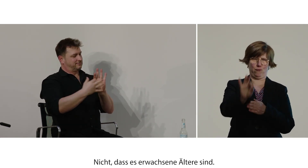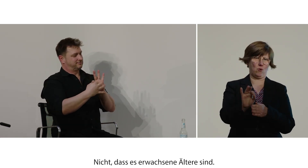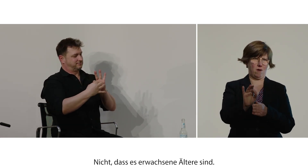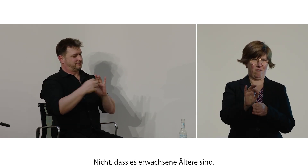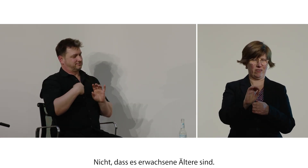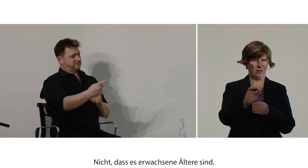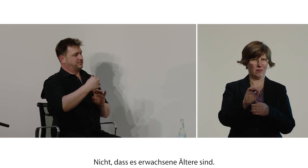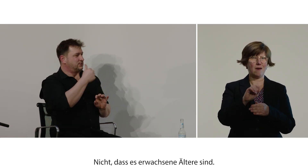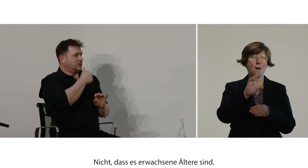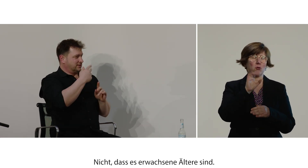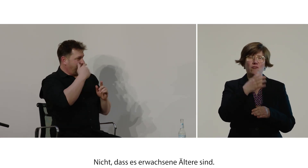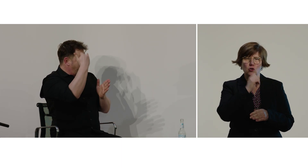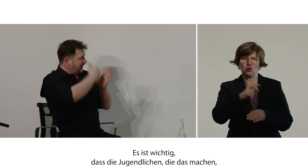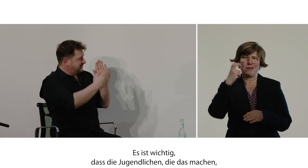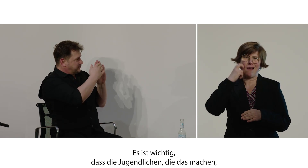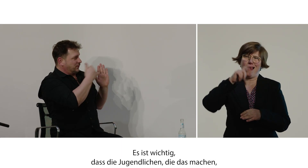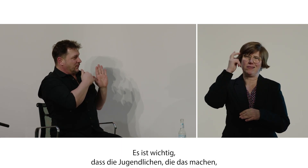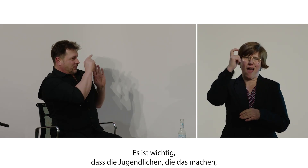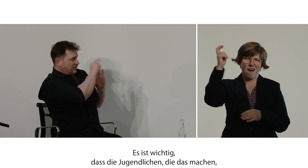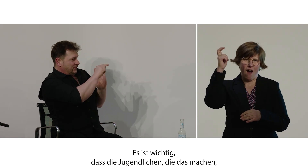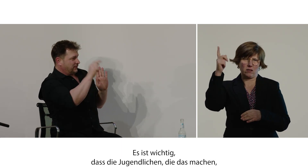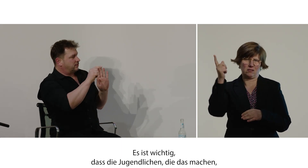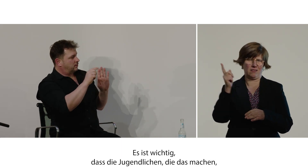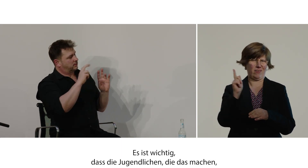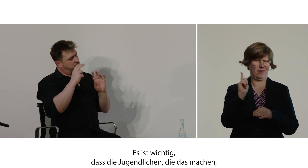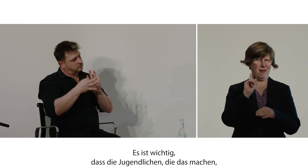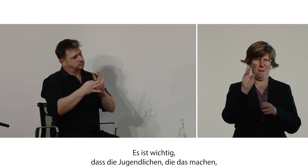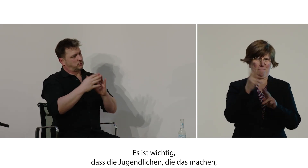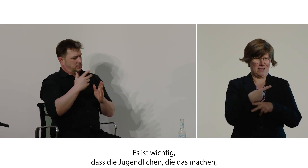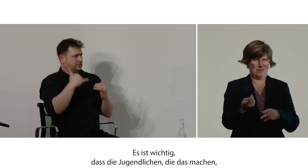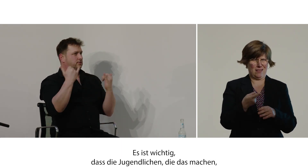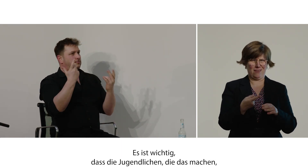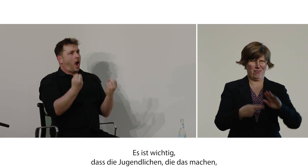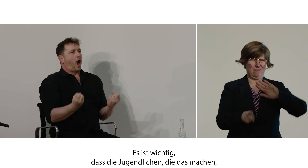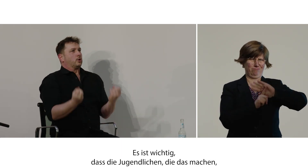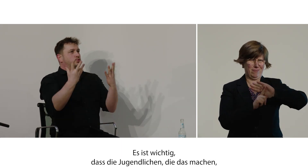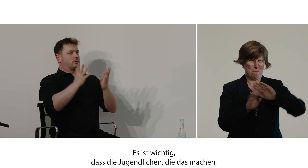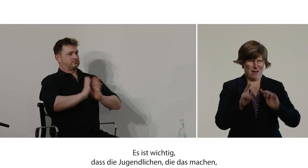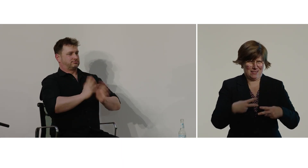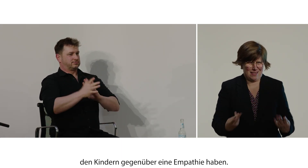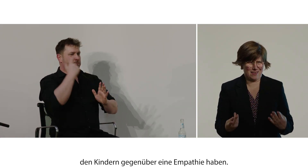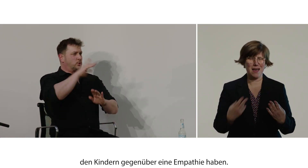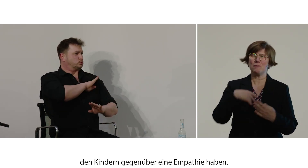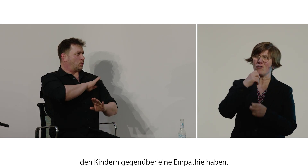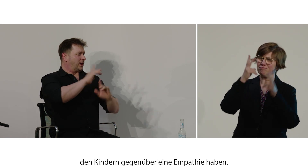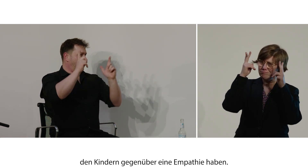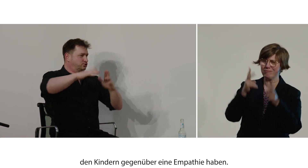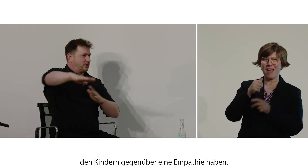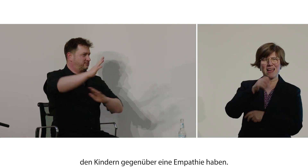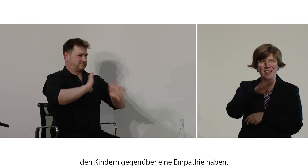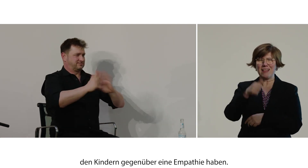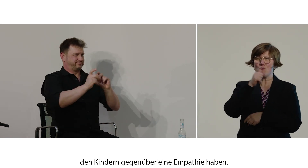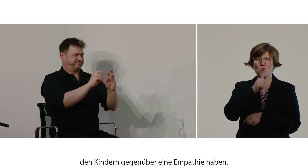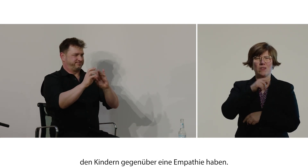dass es jetzt Erwachsene, Ältere sind, die das machen. Weil es ist ja auch wichtig, dass die Jugendlichen, die das machen, auch eine größere Empathie haben,